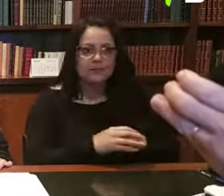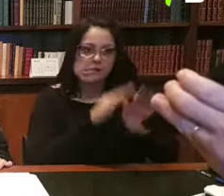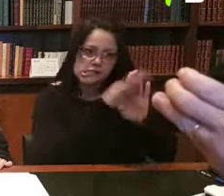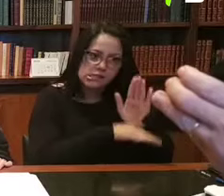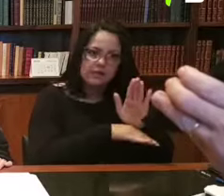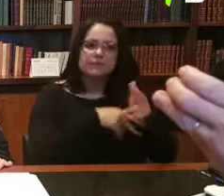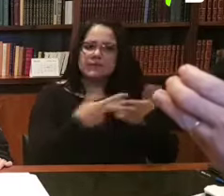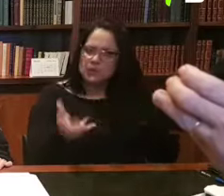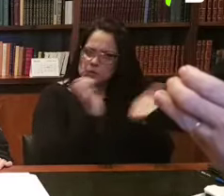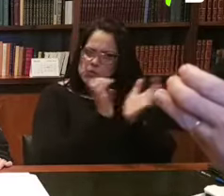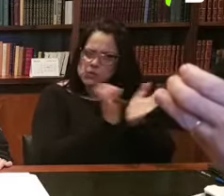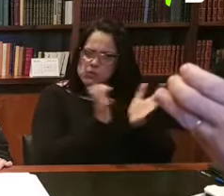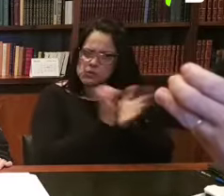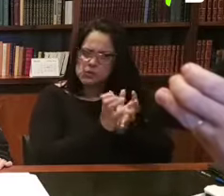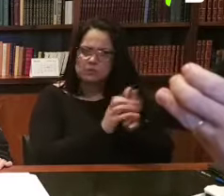o